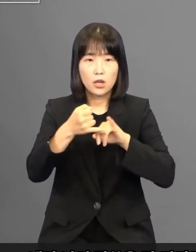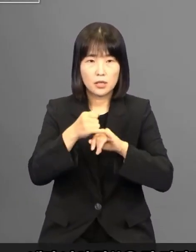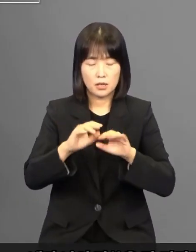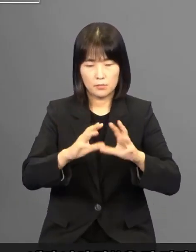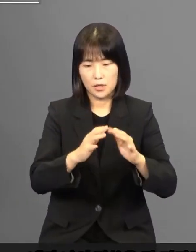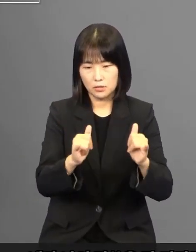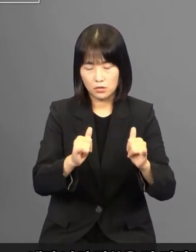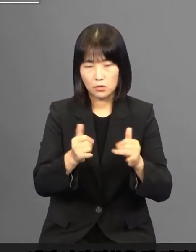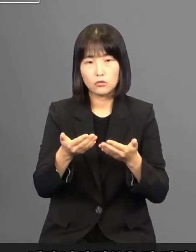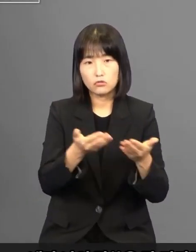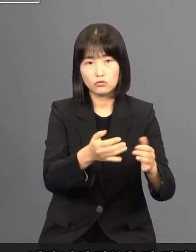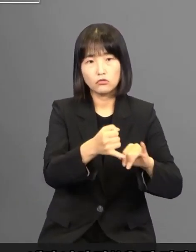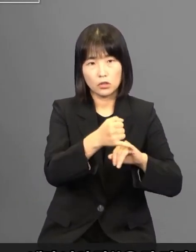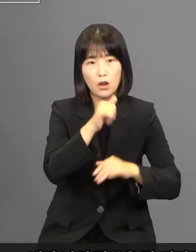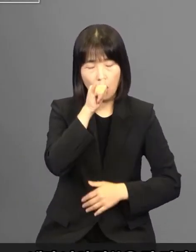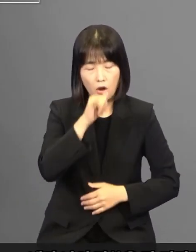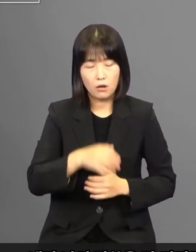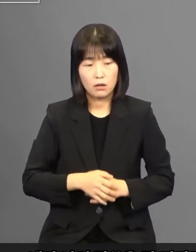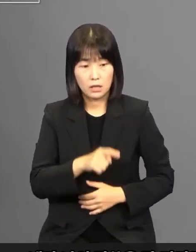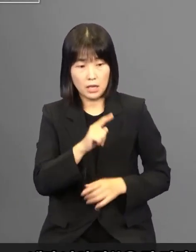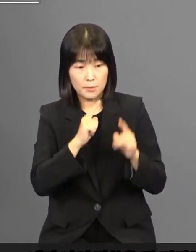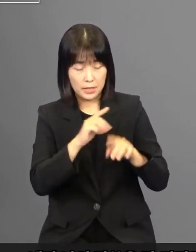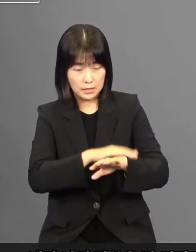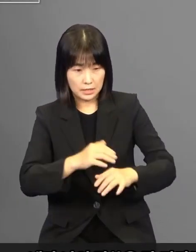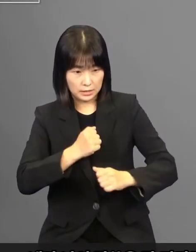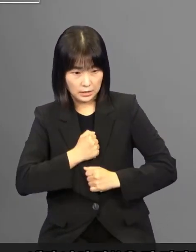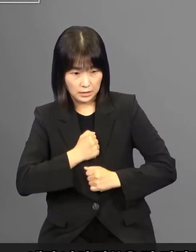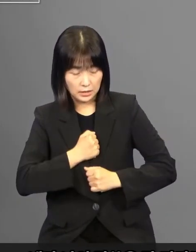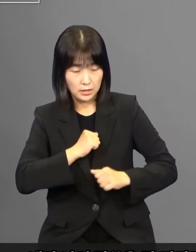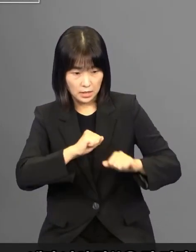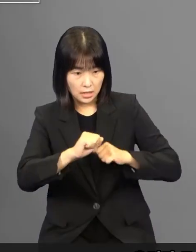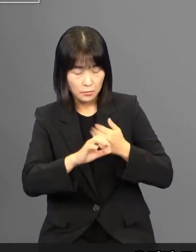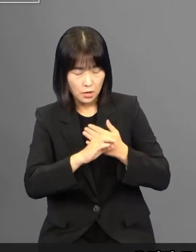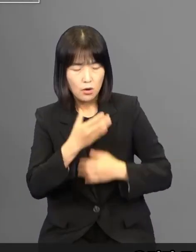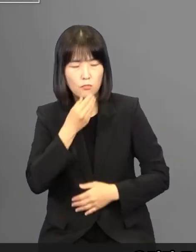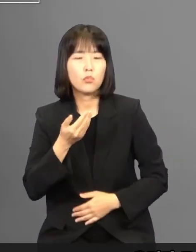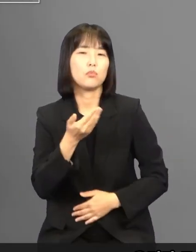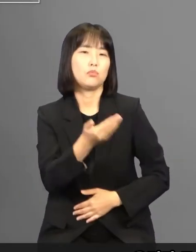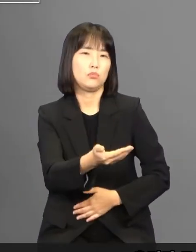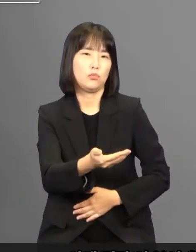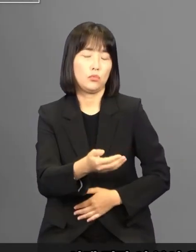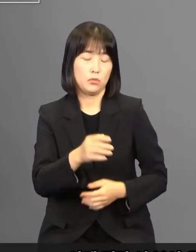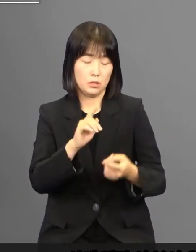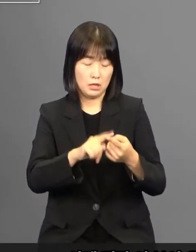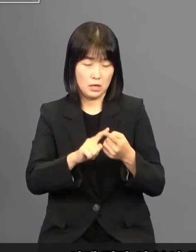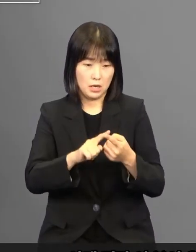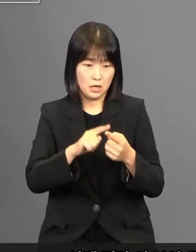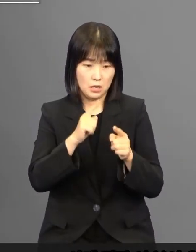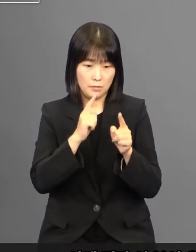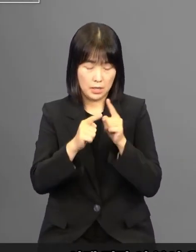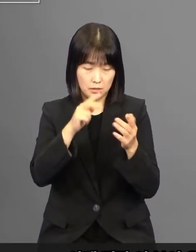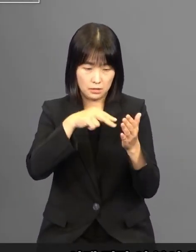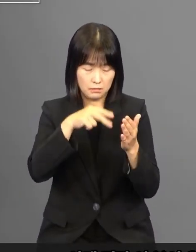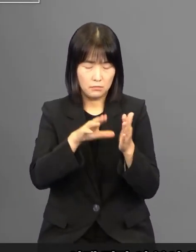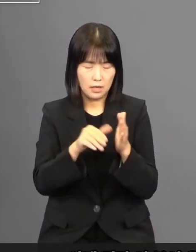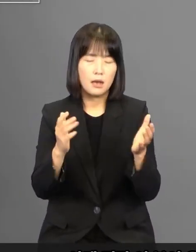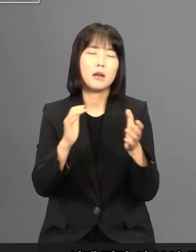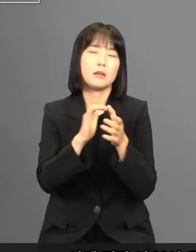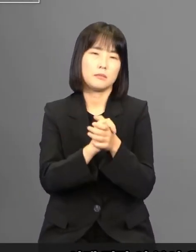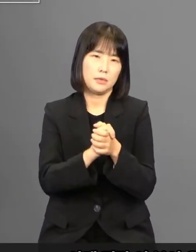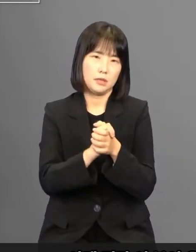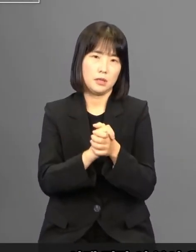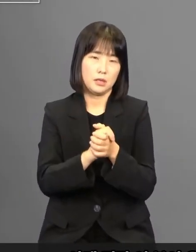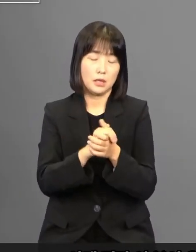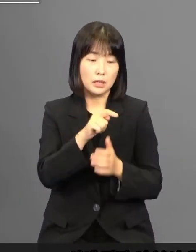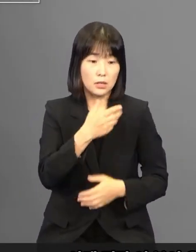나의 말씀을 잘 지키고 행하면 이러이러한 복을 받을 거야. 우리가 그 말씀을 읽을 때마다 아멘, 정말 이 복이 우리